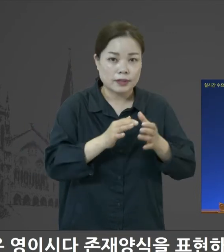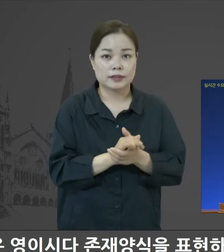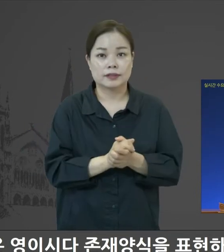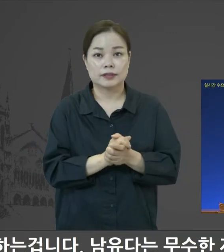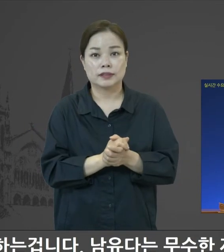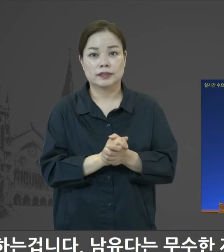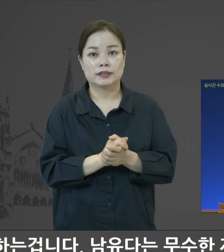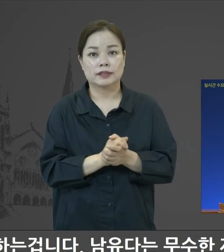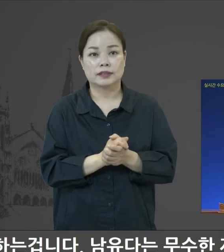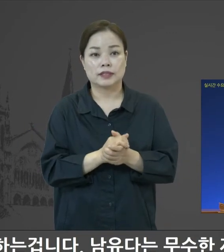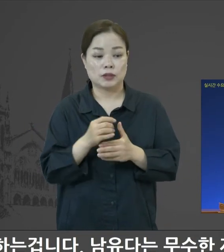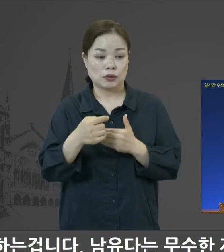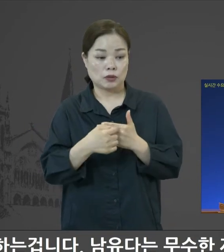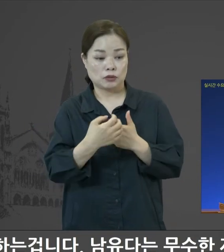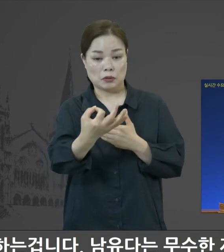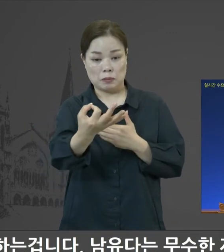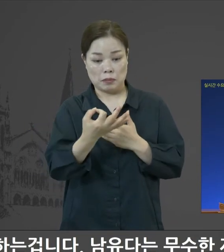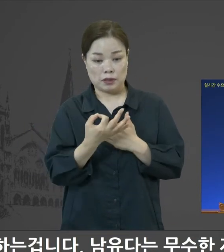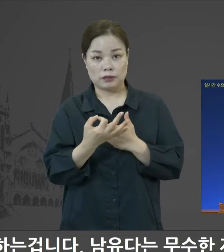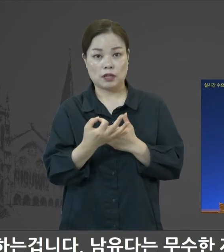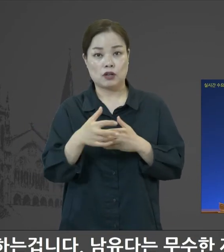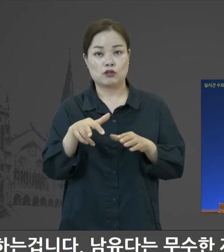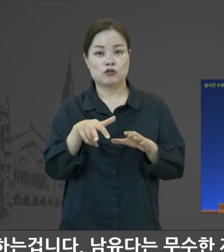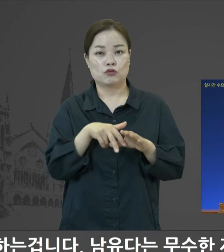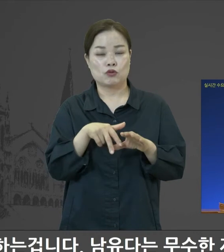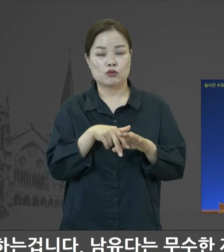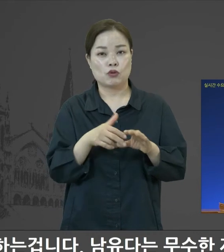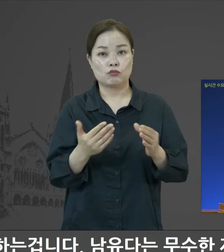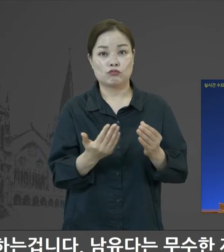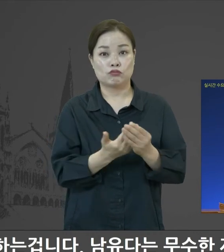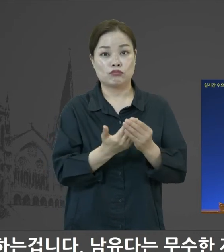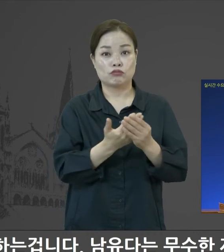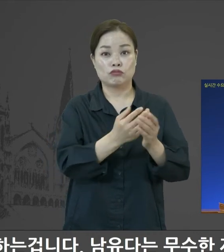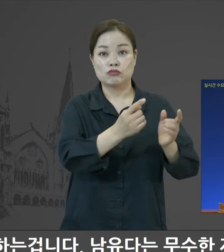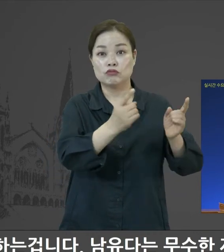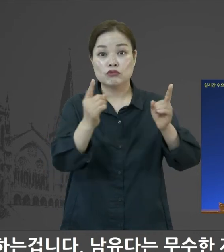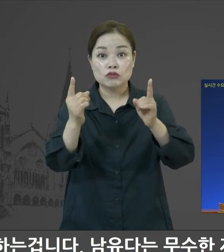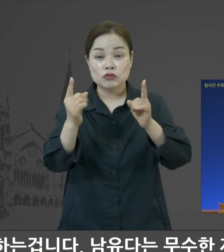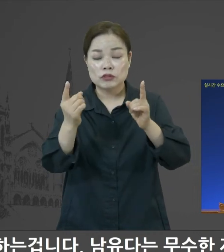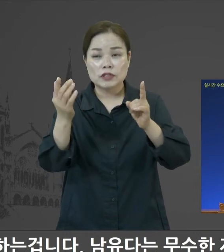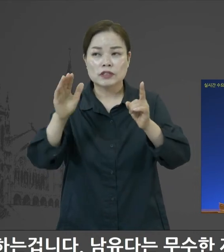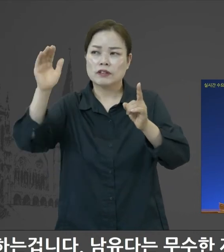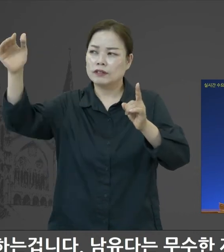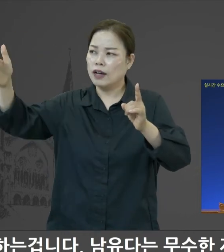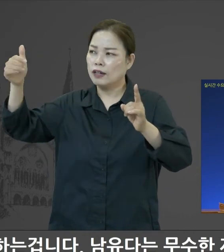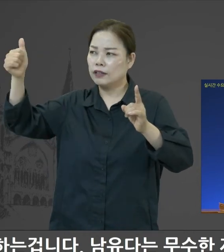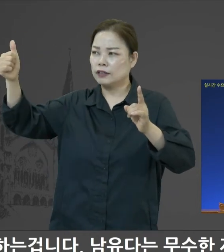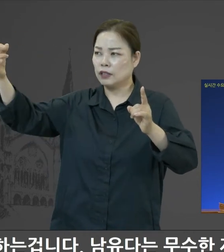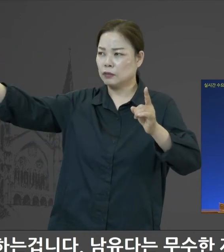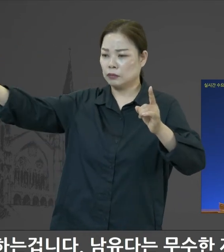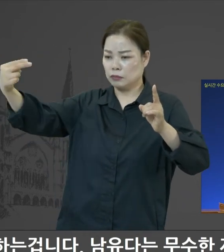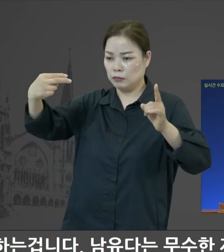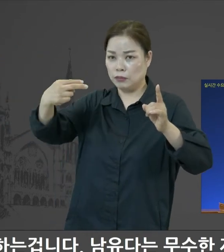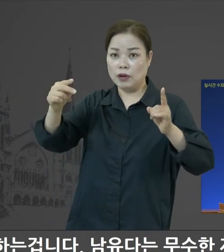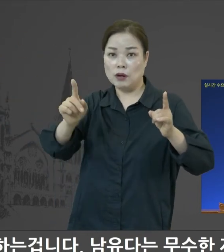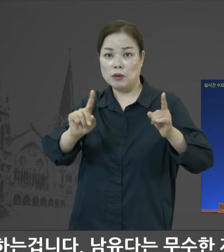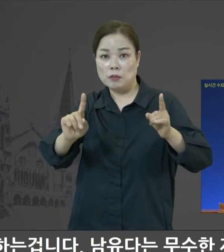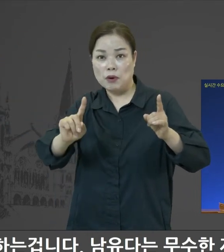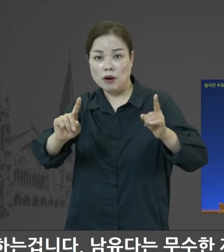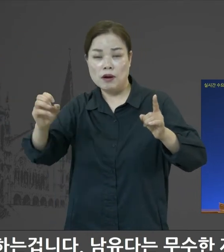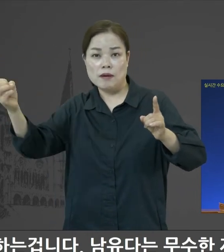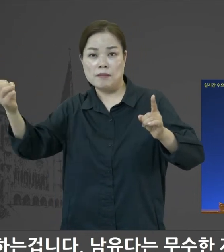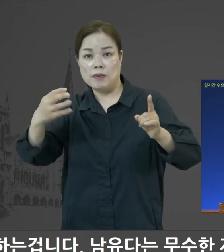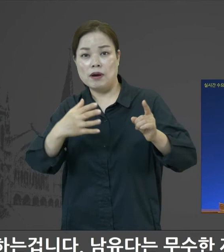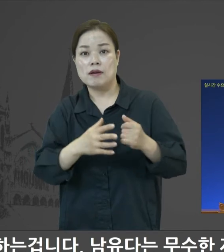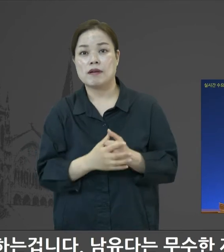그래서 적어도 겉으로 보기에는 종교적 부흥기였어요. 하지만 하나님께서는 그러한 유다 사람들에게 뭐라고 말씀을